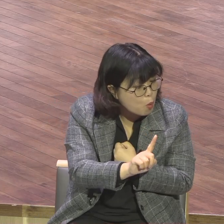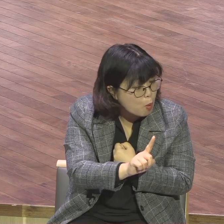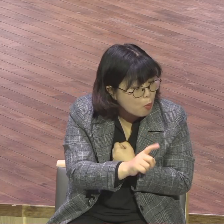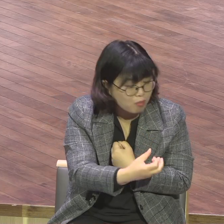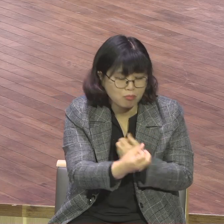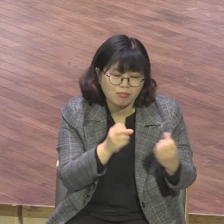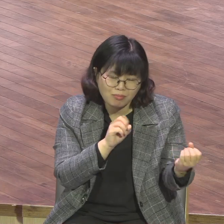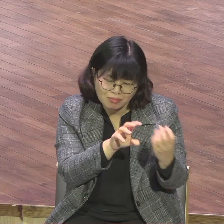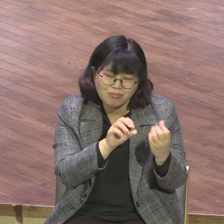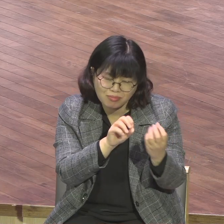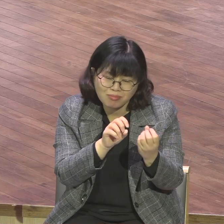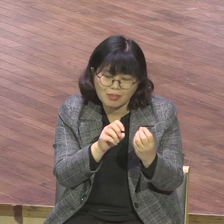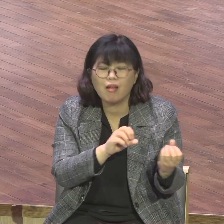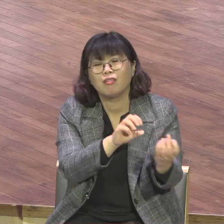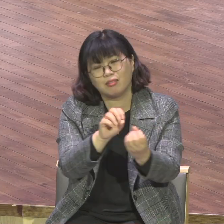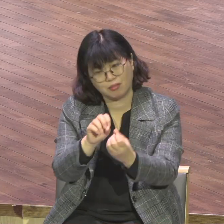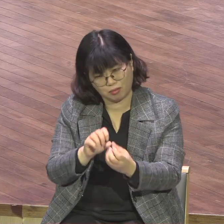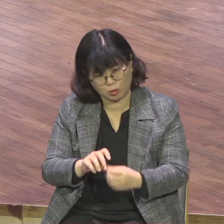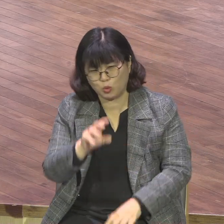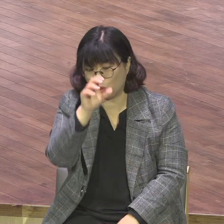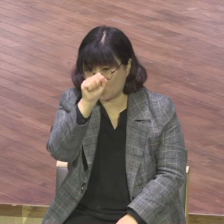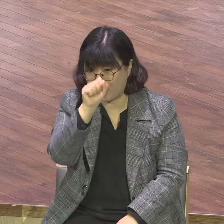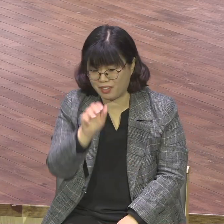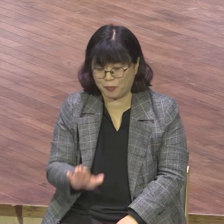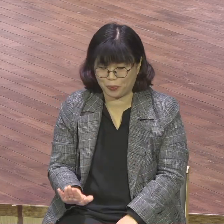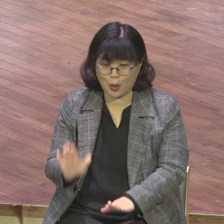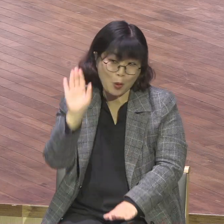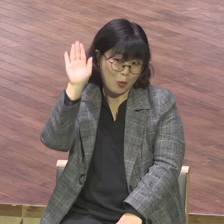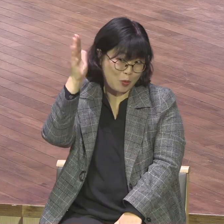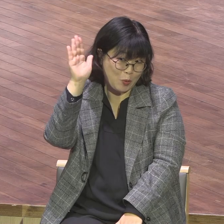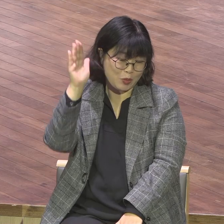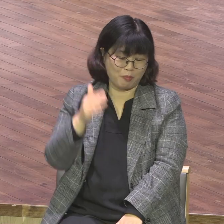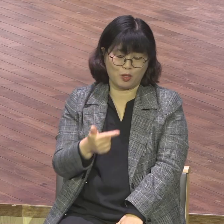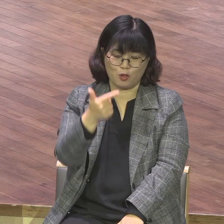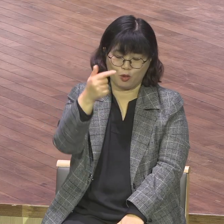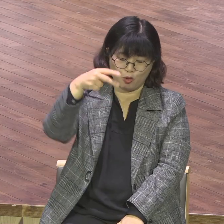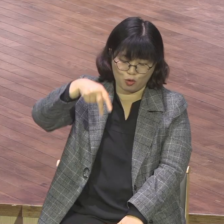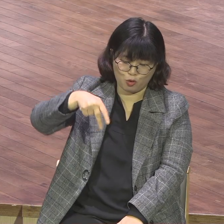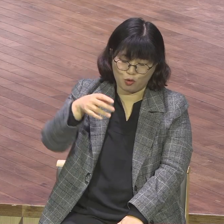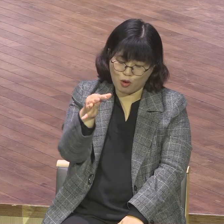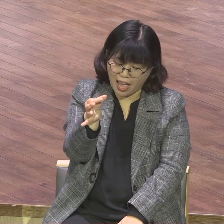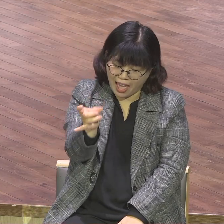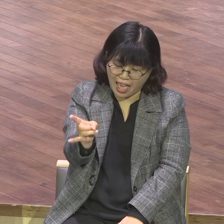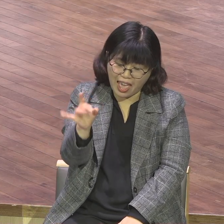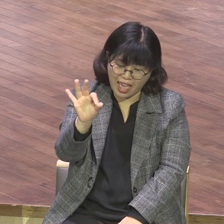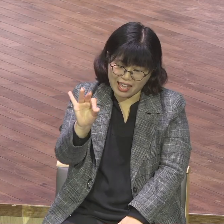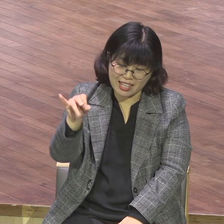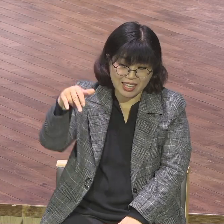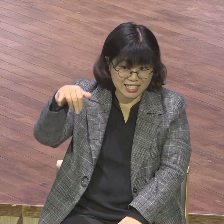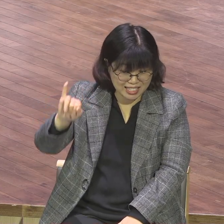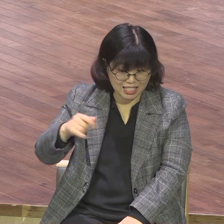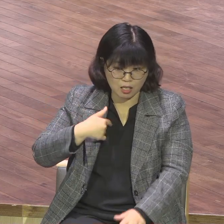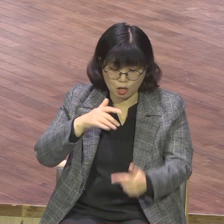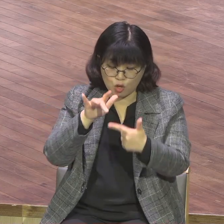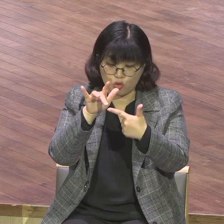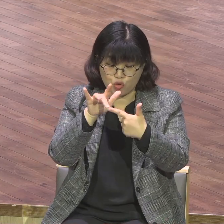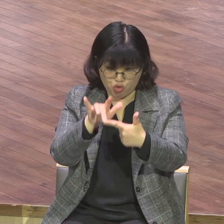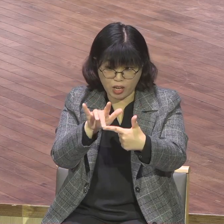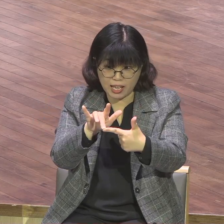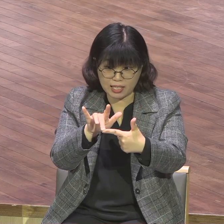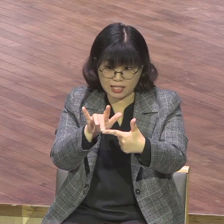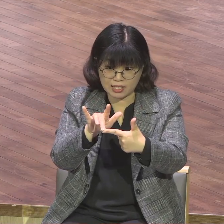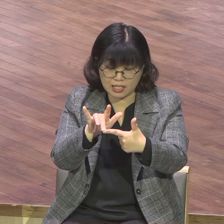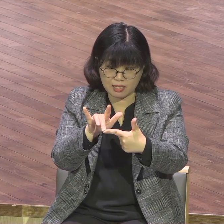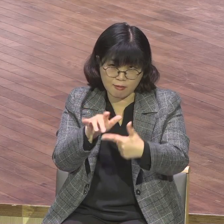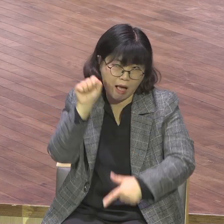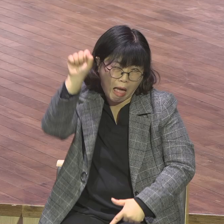네가 주인이야. 네가 하나님인데 네가 이 메시지 계속 주고 있잖아요. 교회 안에서는요 복음이 아닌